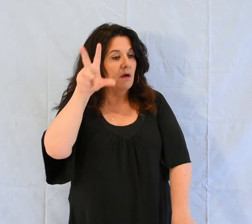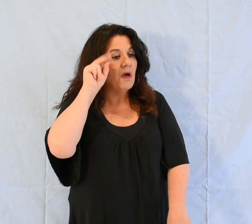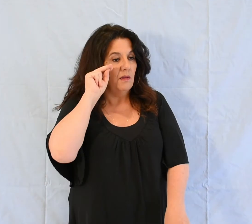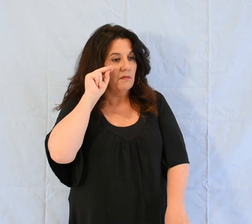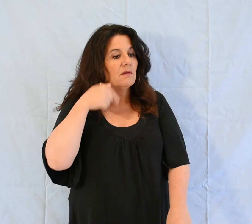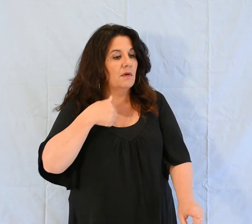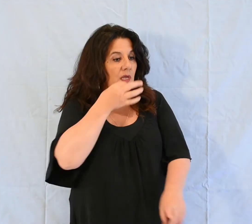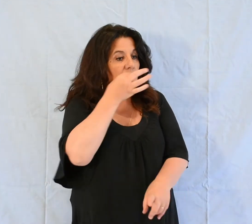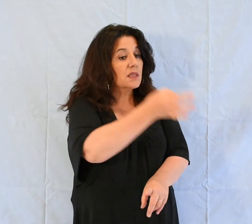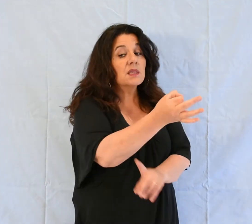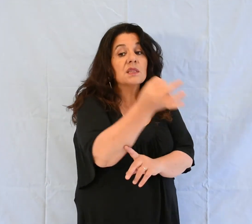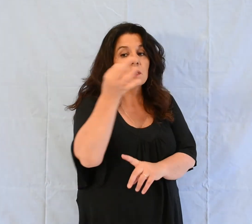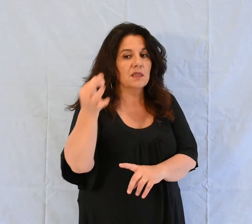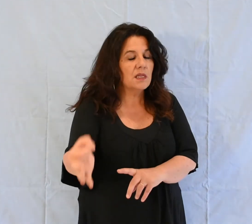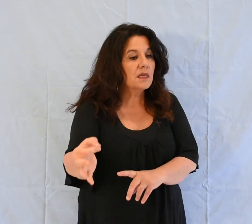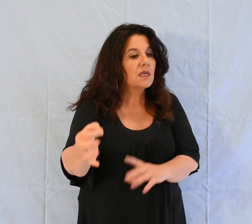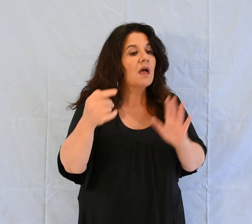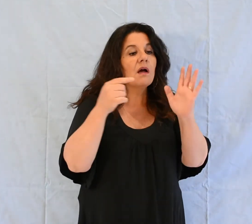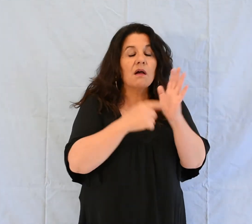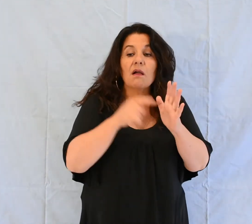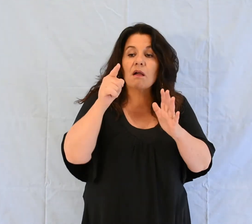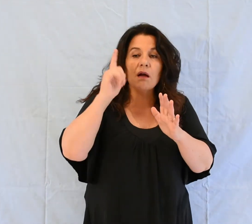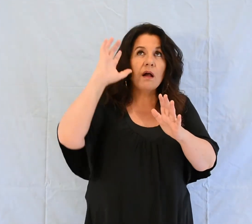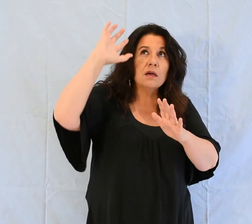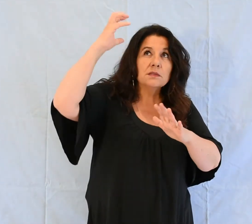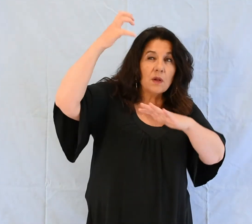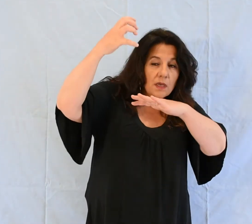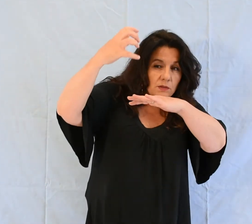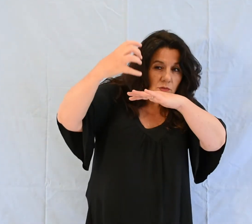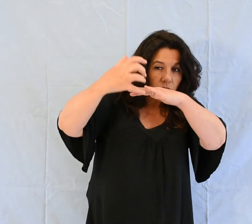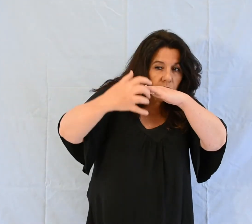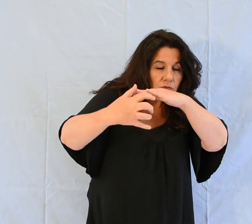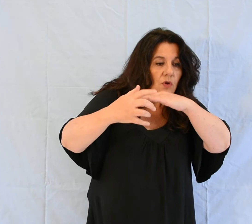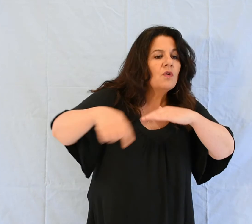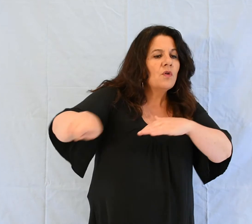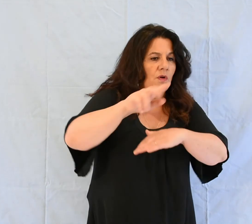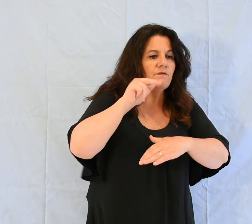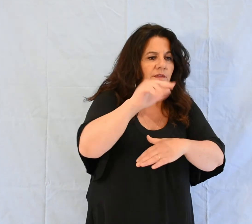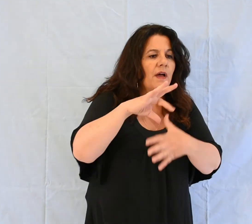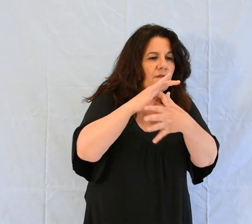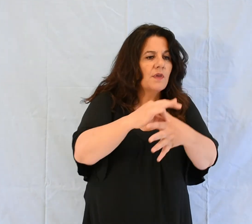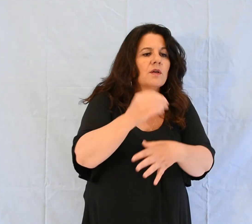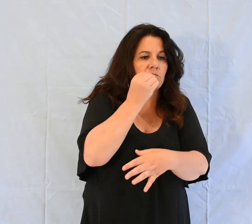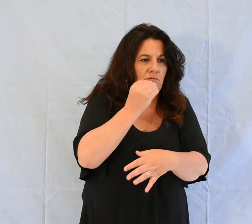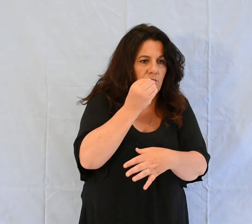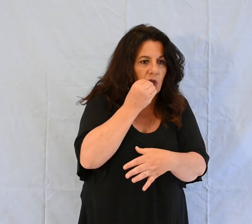coucher du soleil, vous mangerez de la viande, et le matin, vous aurez du